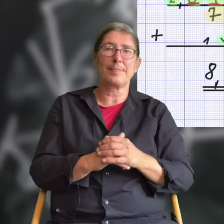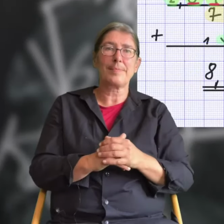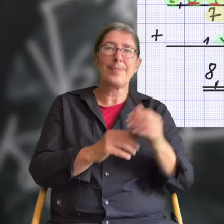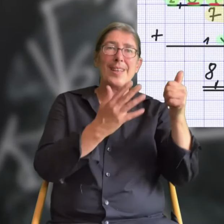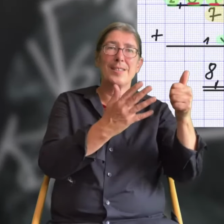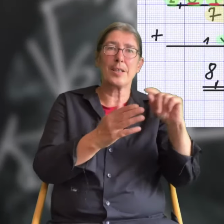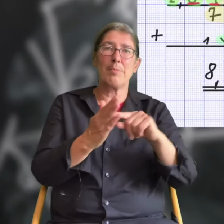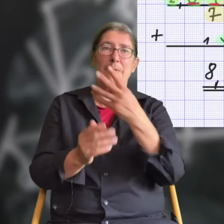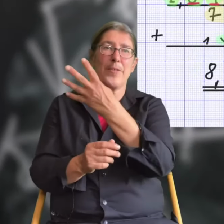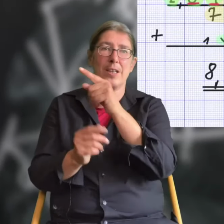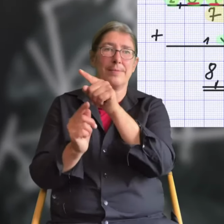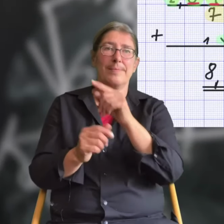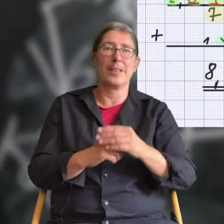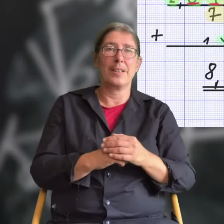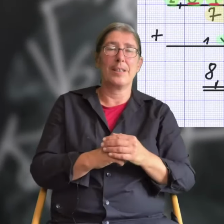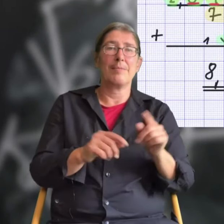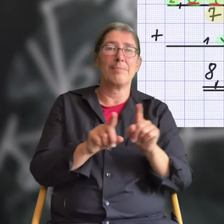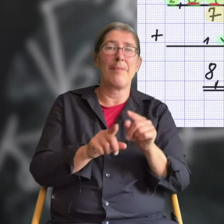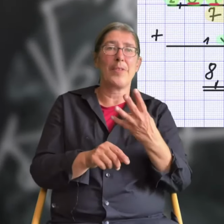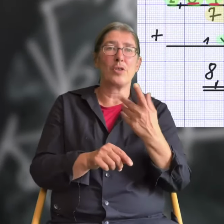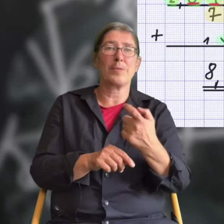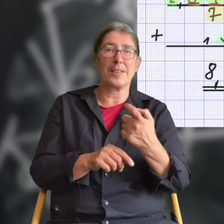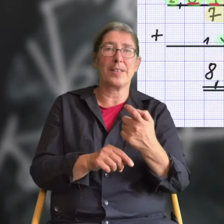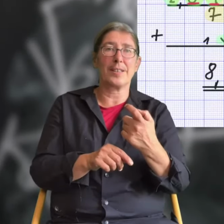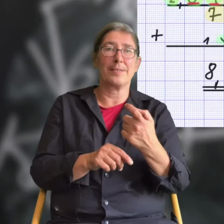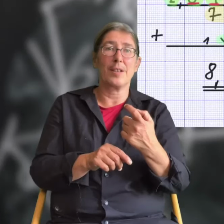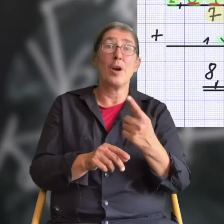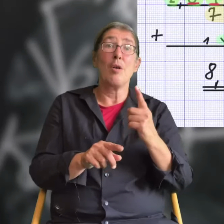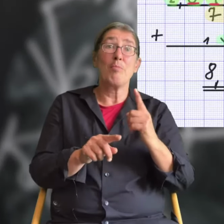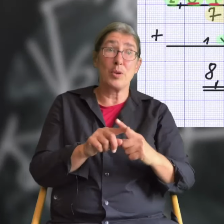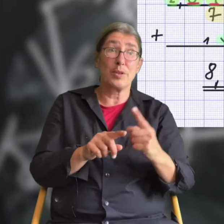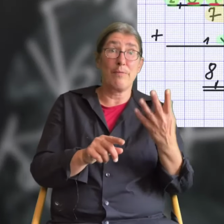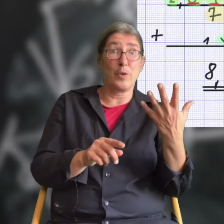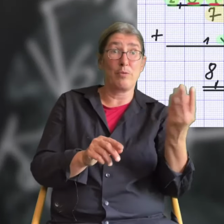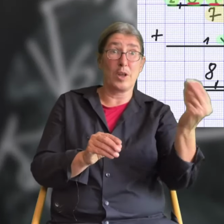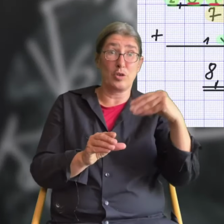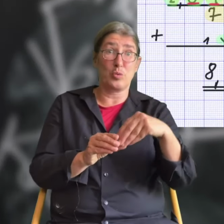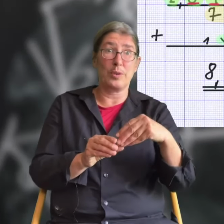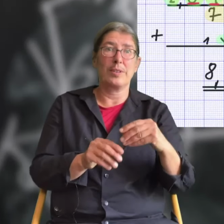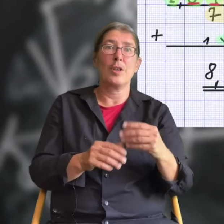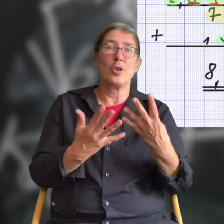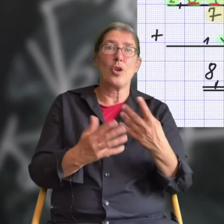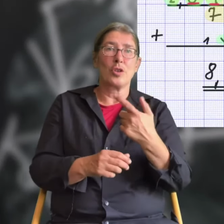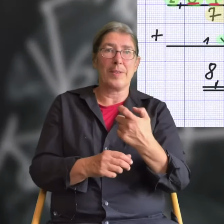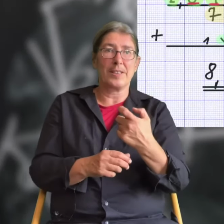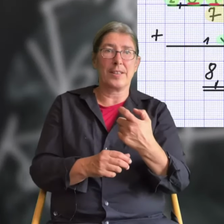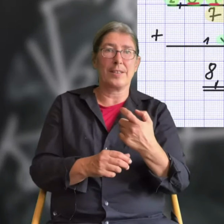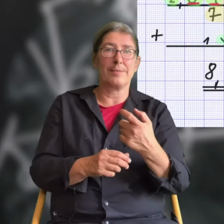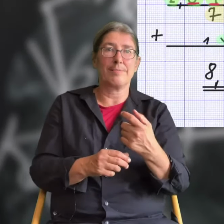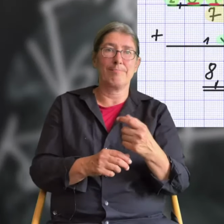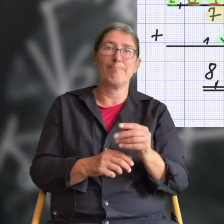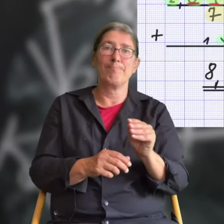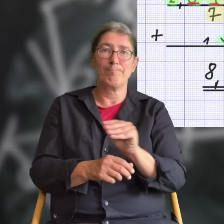Und 6 mal 4 ist 24 plus dieser gemerkten 5, dann sind wir bei